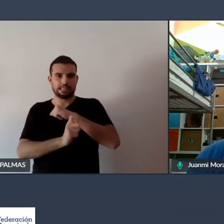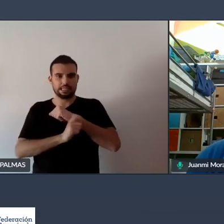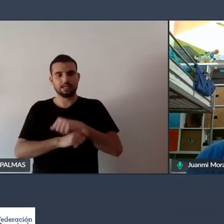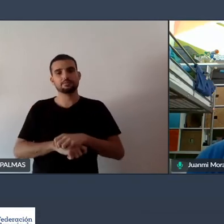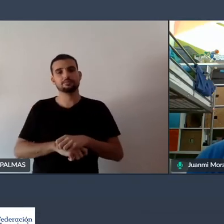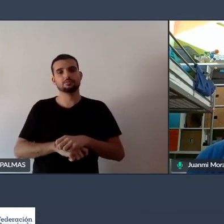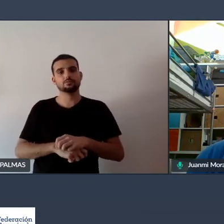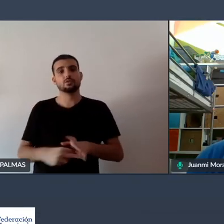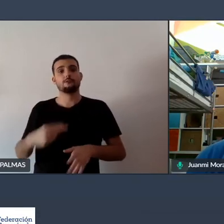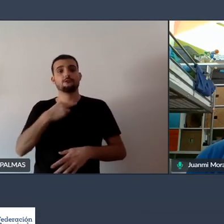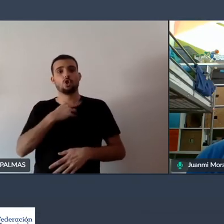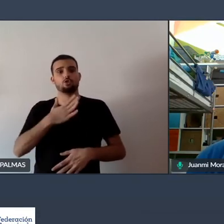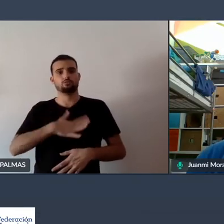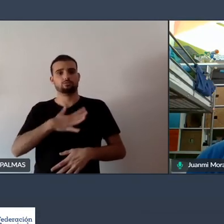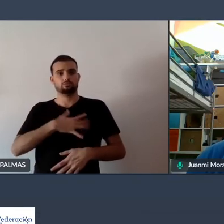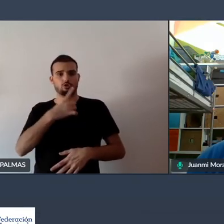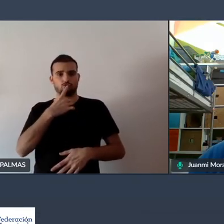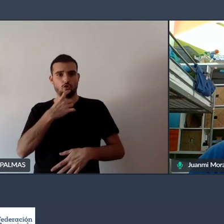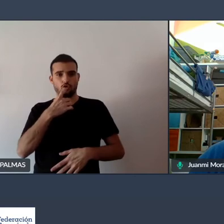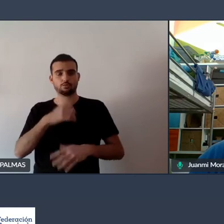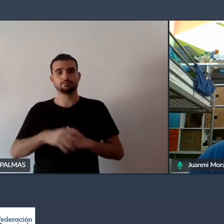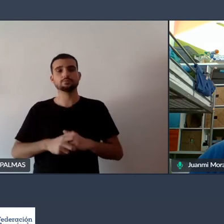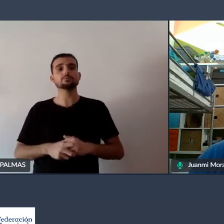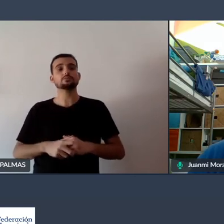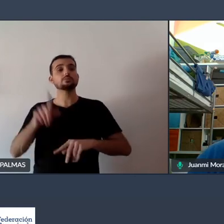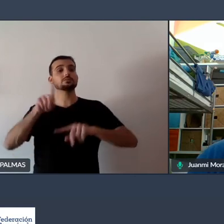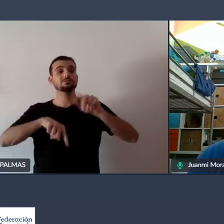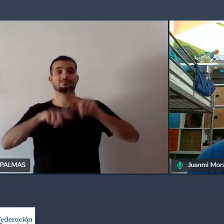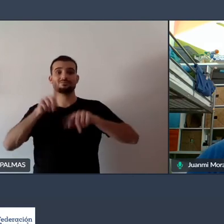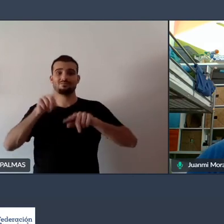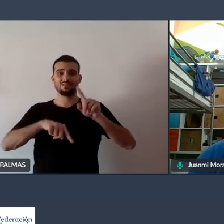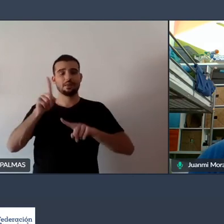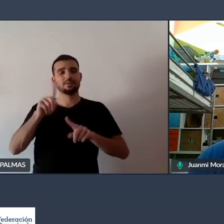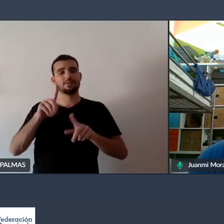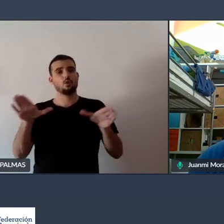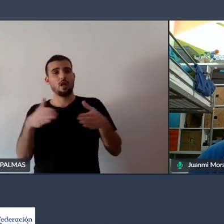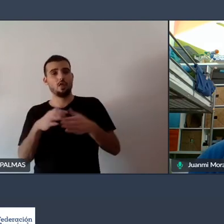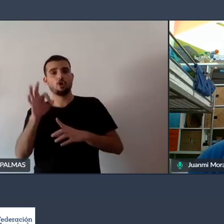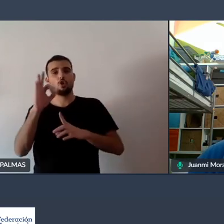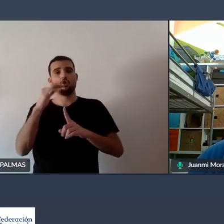depende de qué nivel de jugadores o depende de qué nivel de equipo tienes. Yo